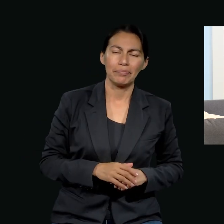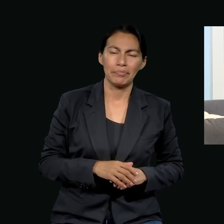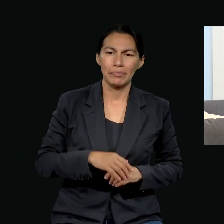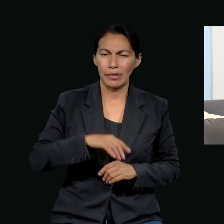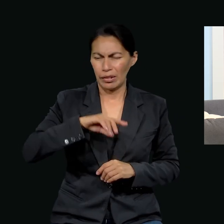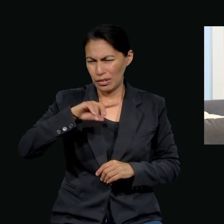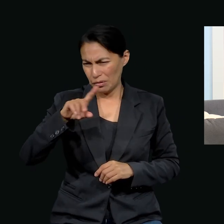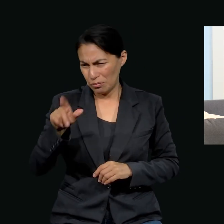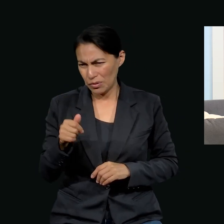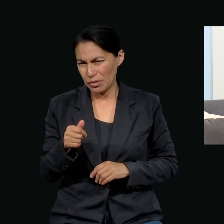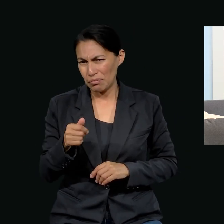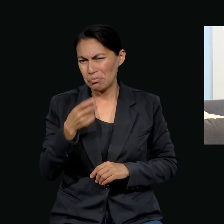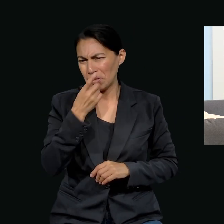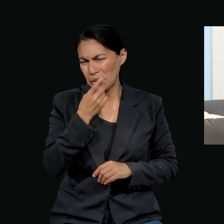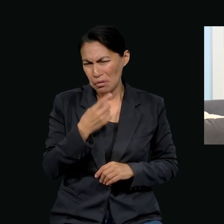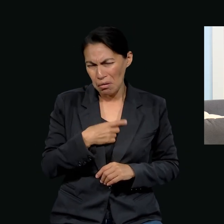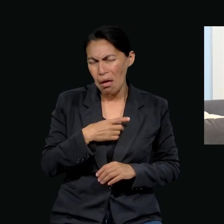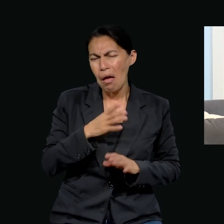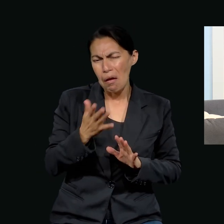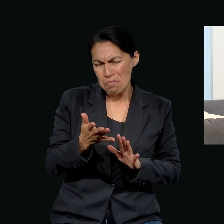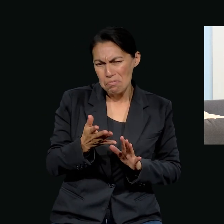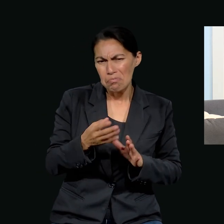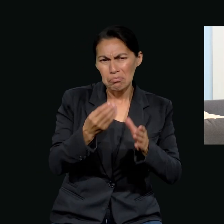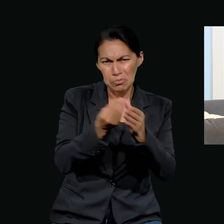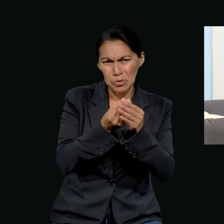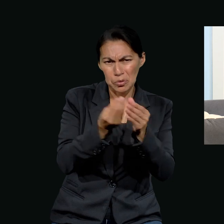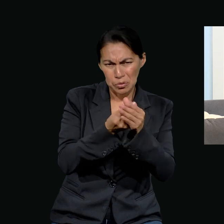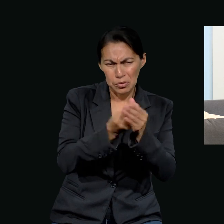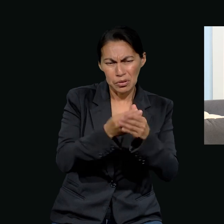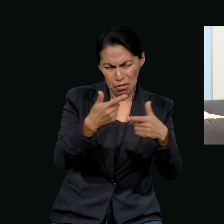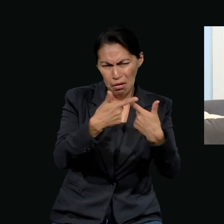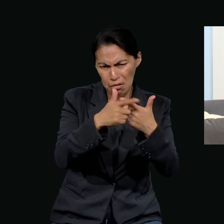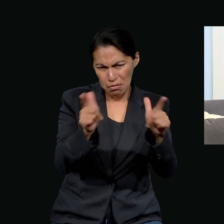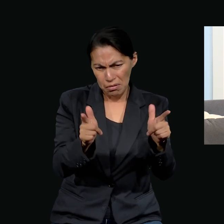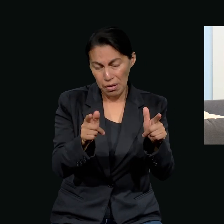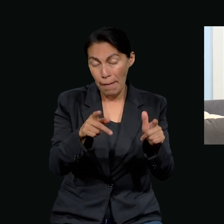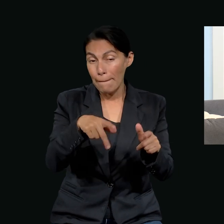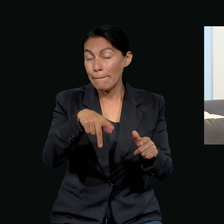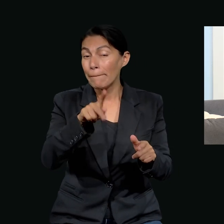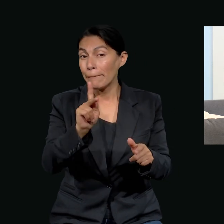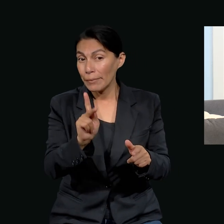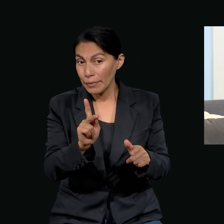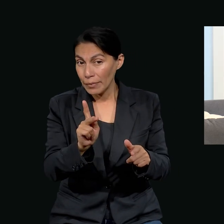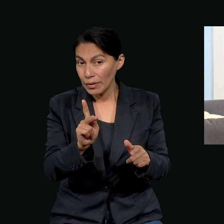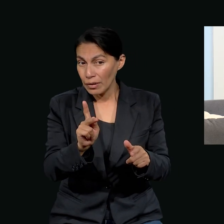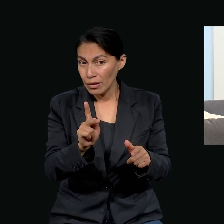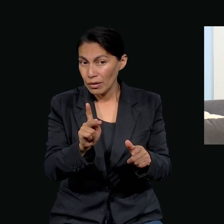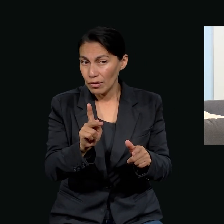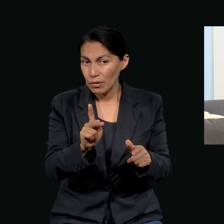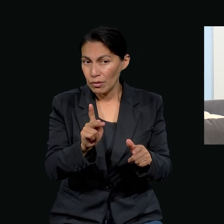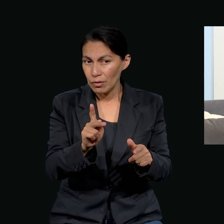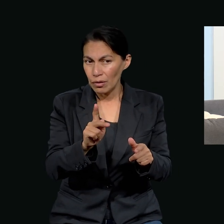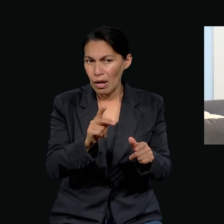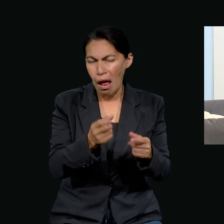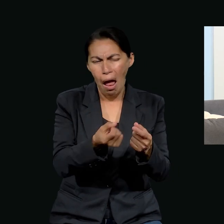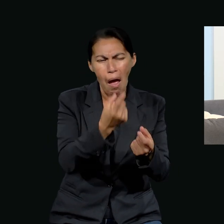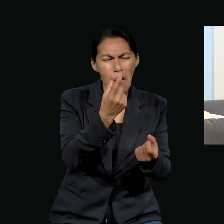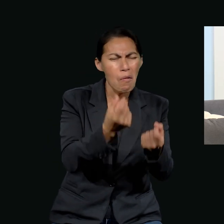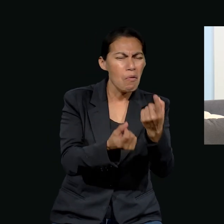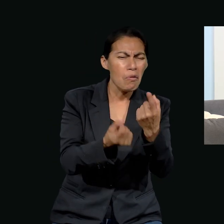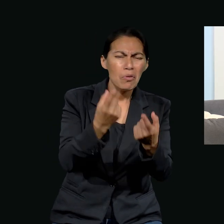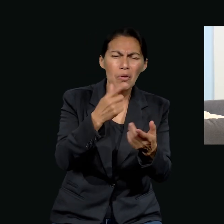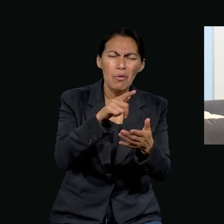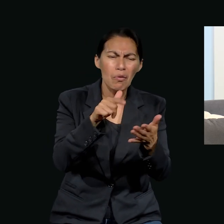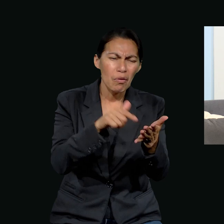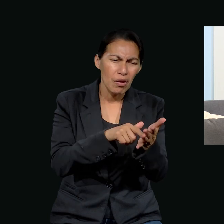me pusieron a trabajar en cuestiones, primero seguí dando consultas porque me lo permitieron en determinados centros